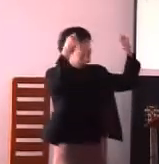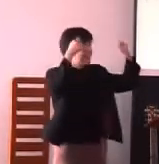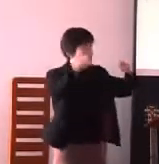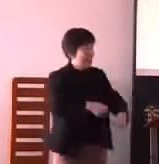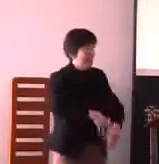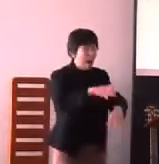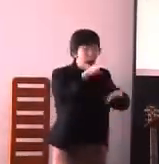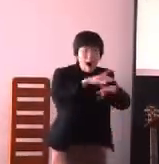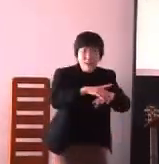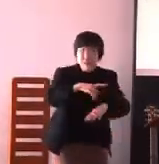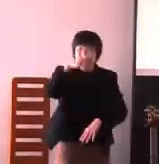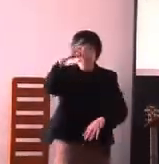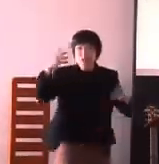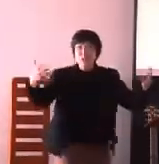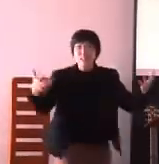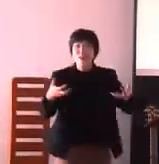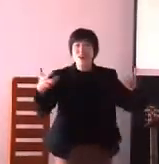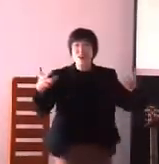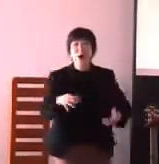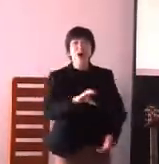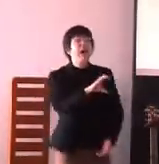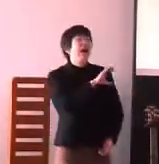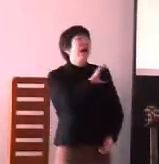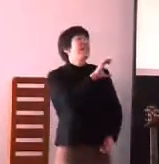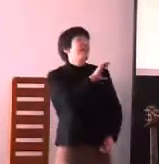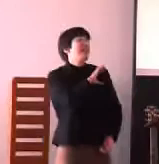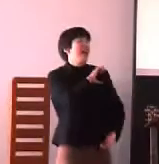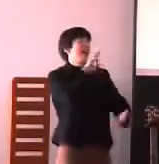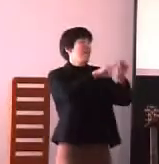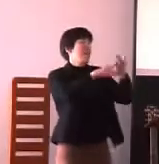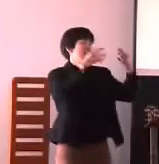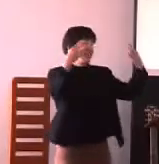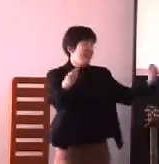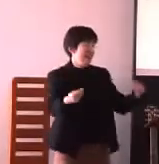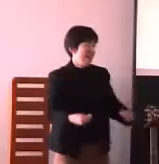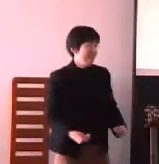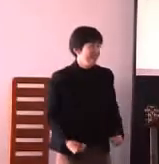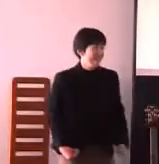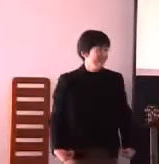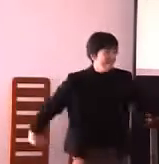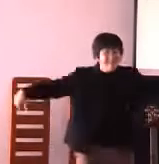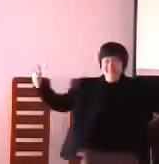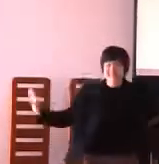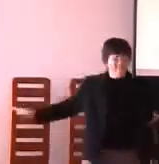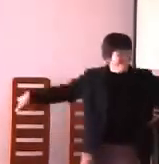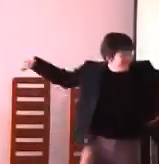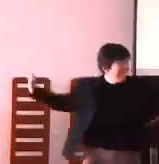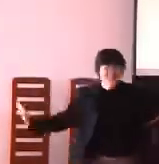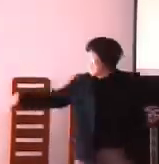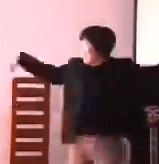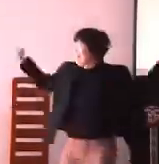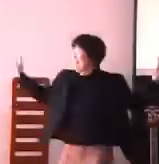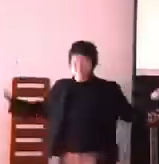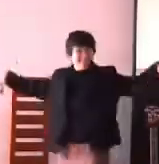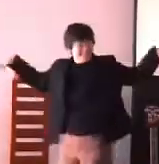初めての仕事はカナダに決めました。もう自由が得られました。もう本当